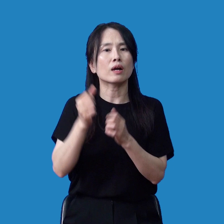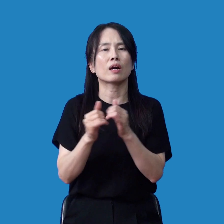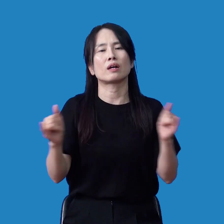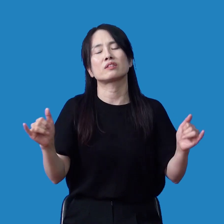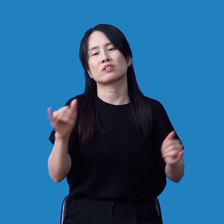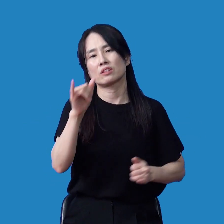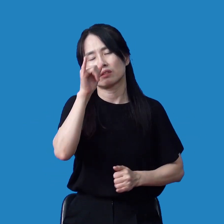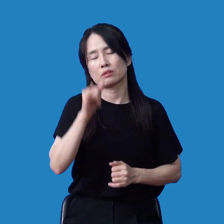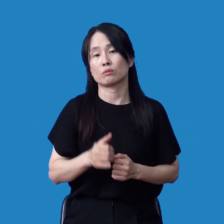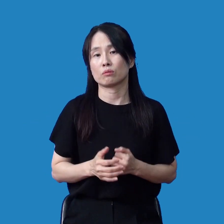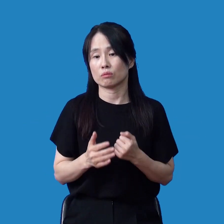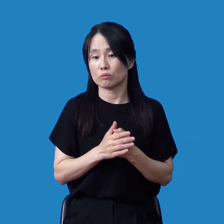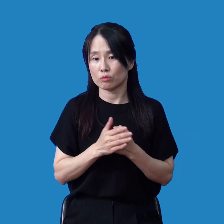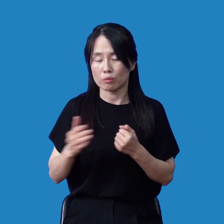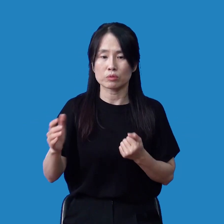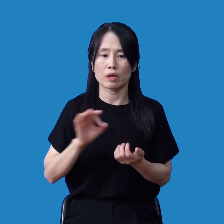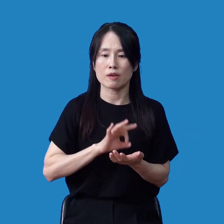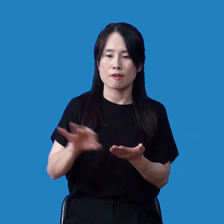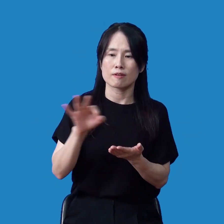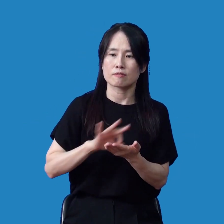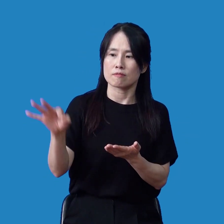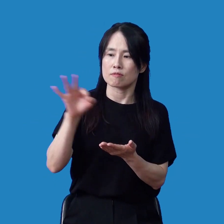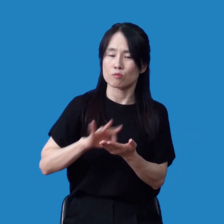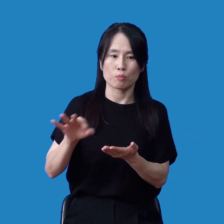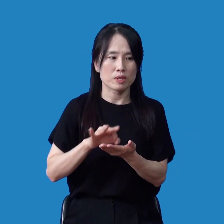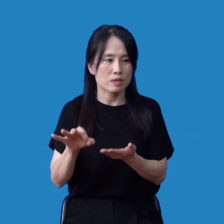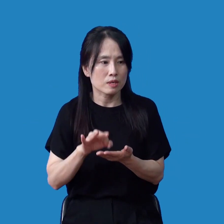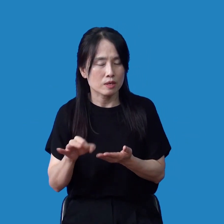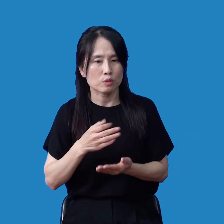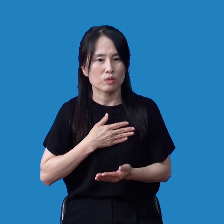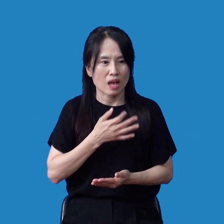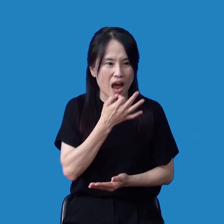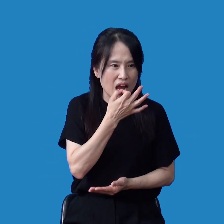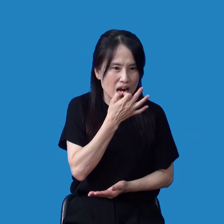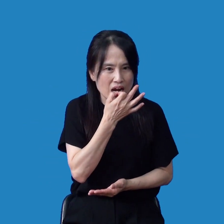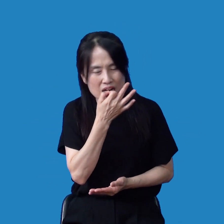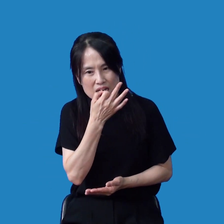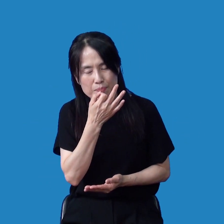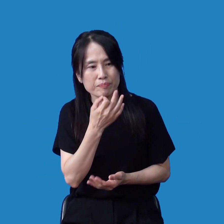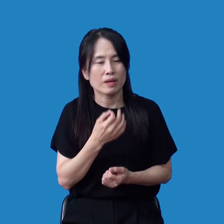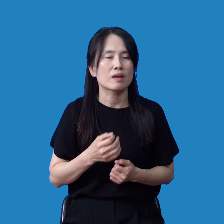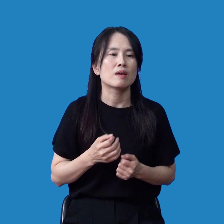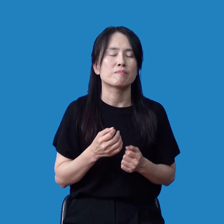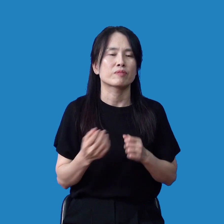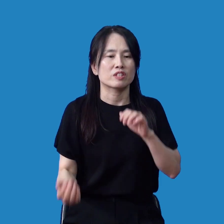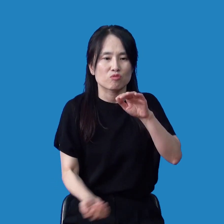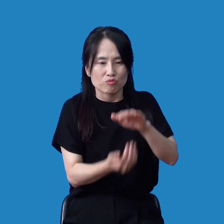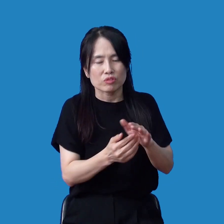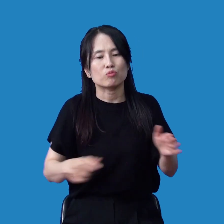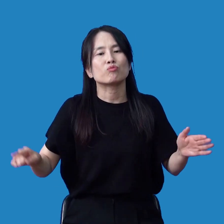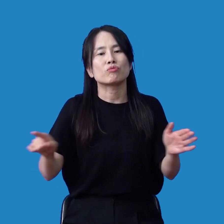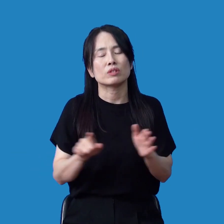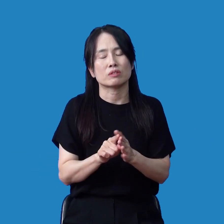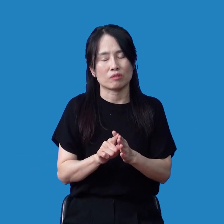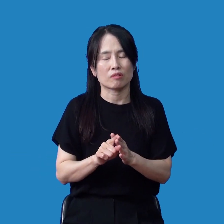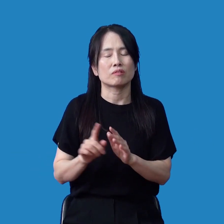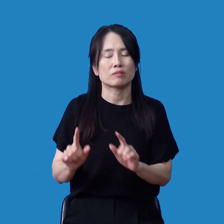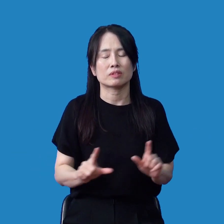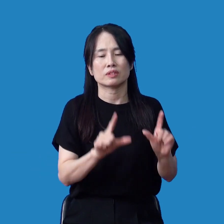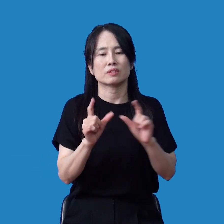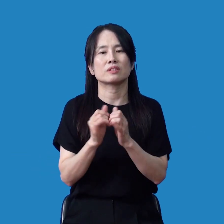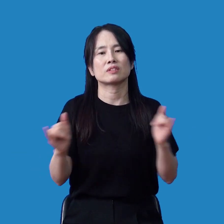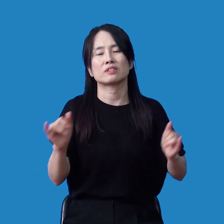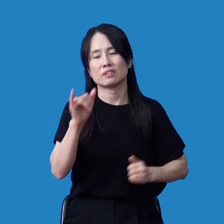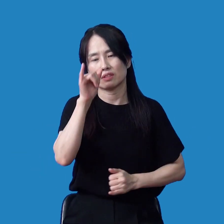세대는 소비와 욕망을 자극하는 탐욕의 문화를 빚어낼 수밖에 없습니다.